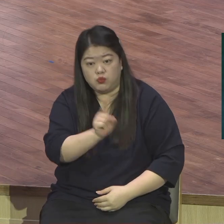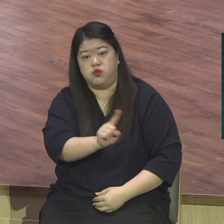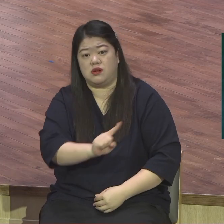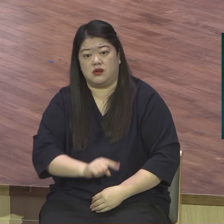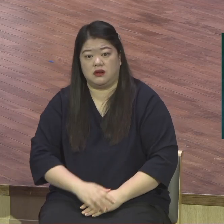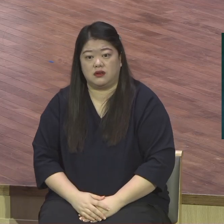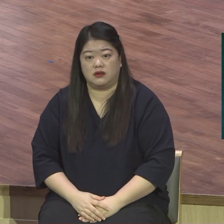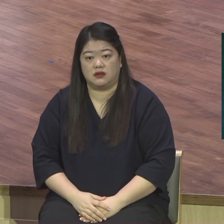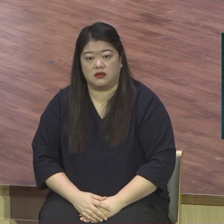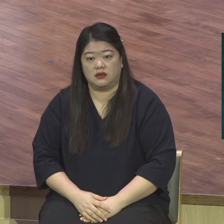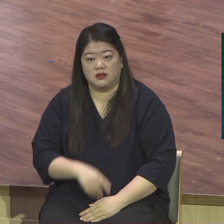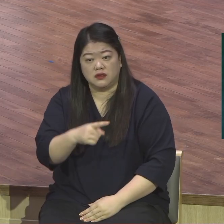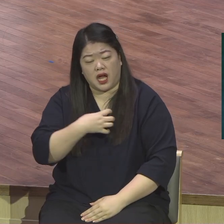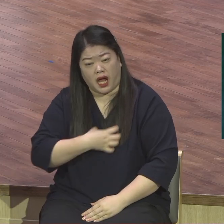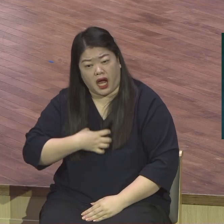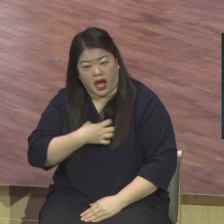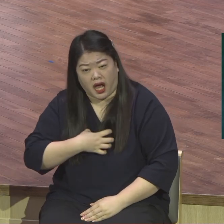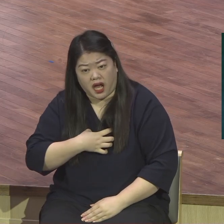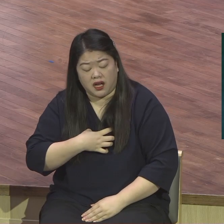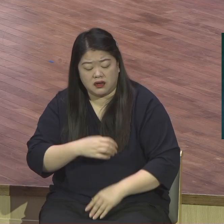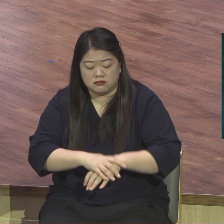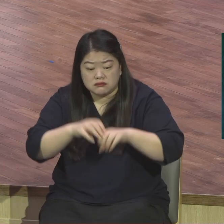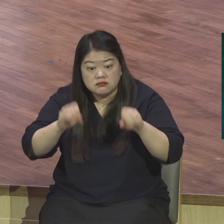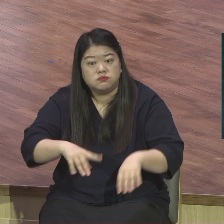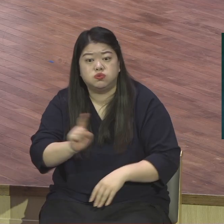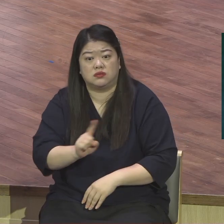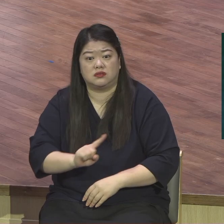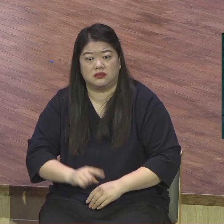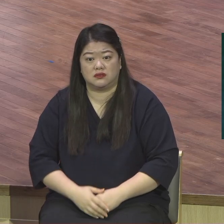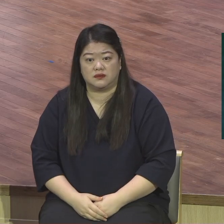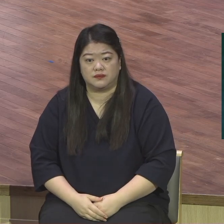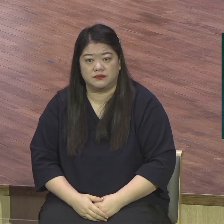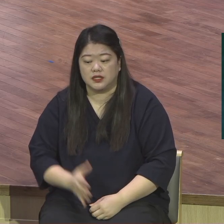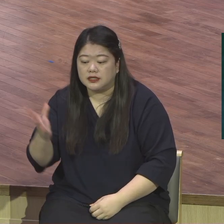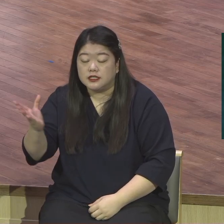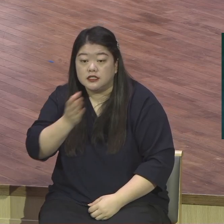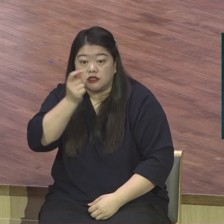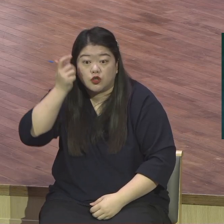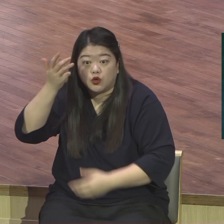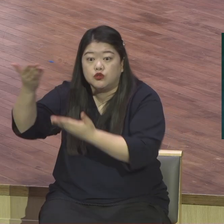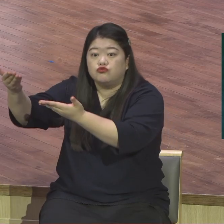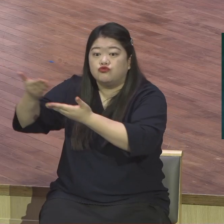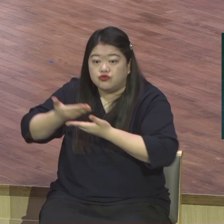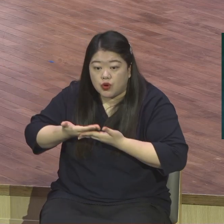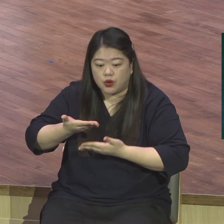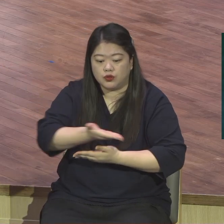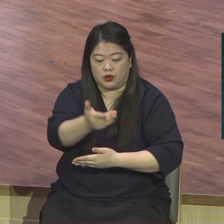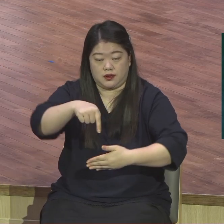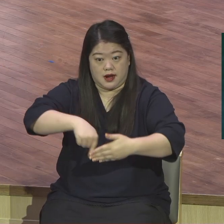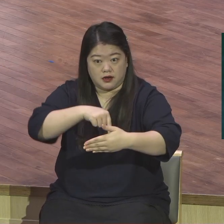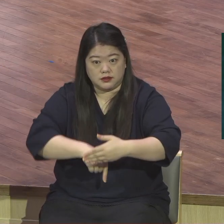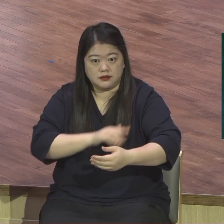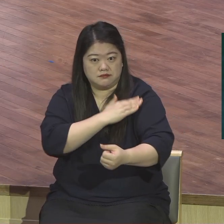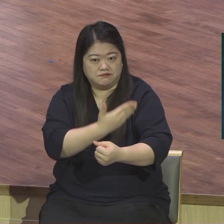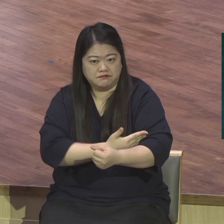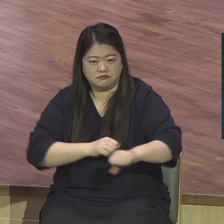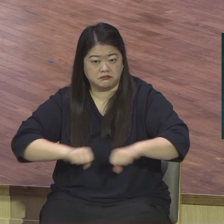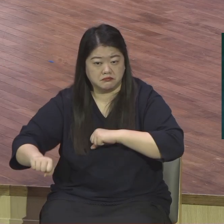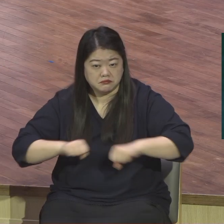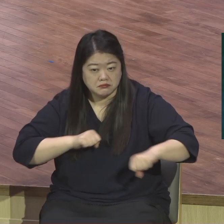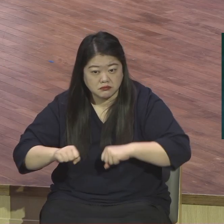많은 괴로움을 헛되이 받았느냐? 과연 헛되냐? 너희에게 성령을 주시고 너희 가운데서 능력을 행하시는 이의